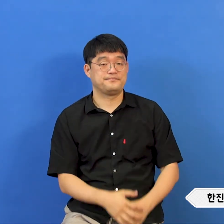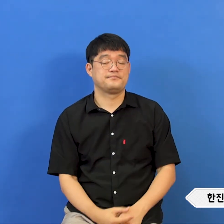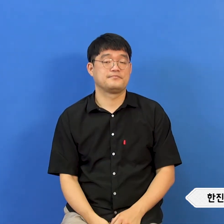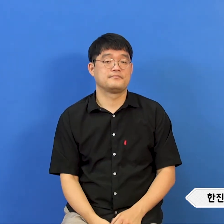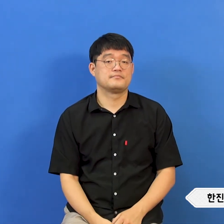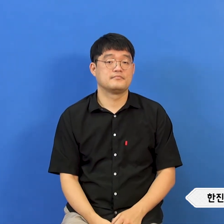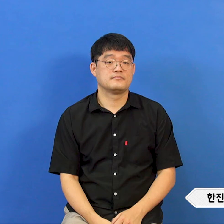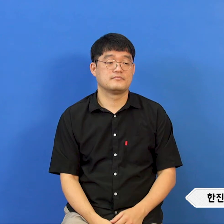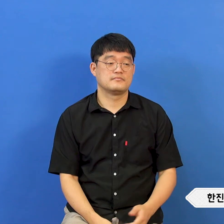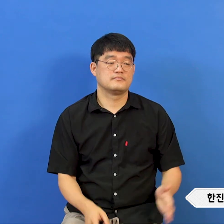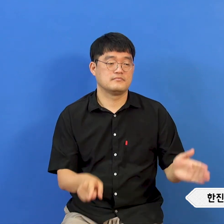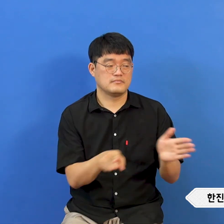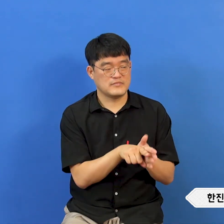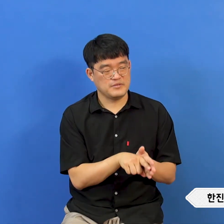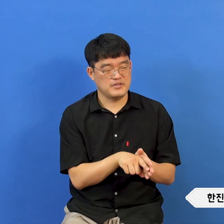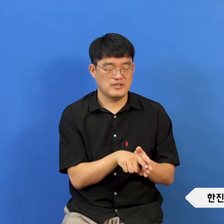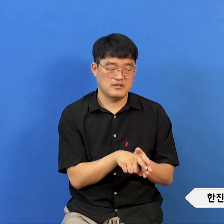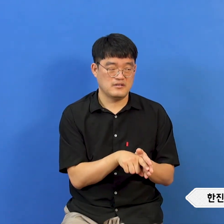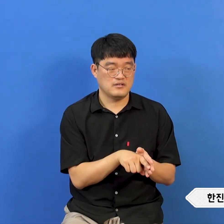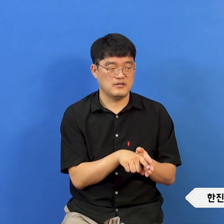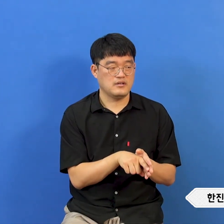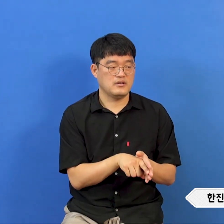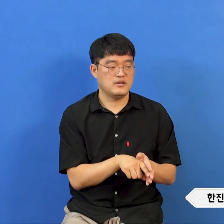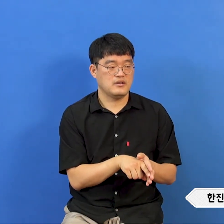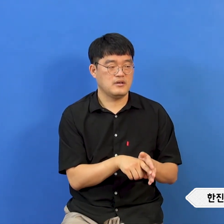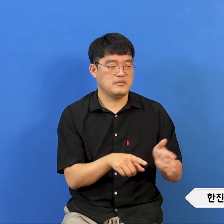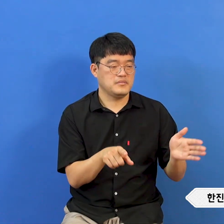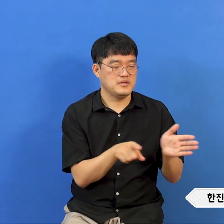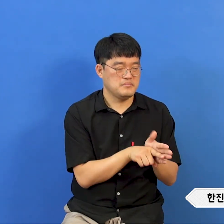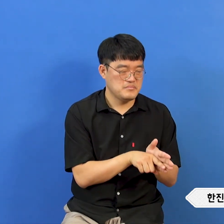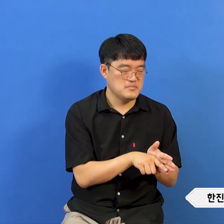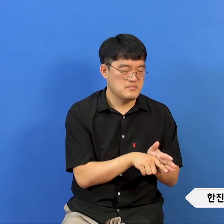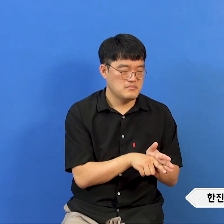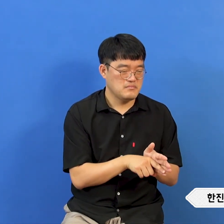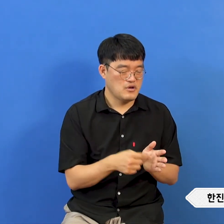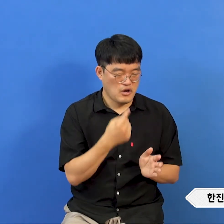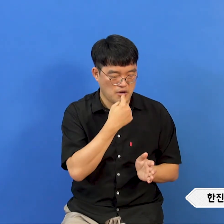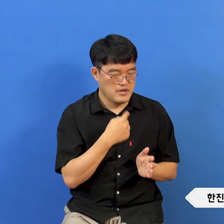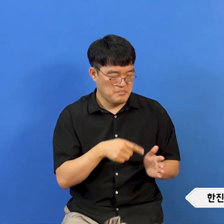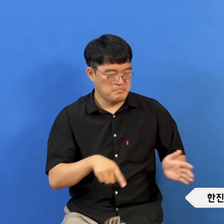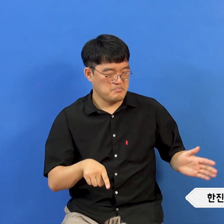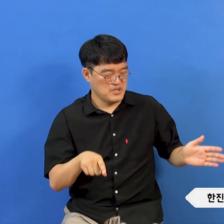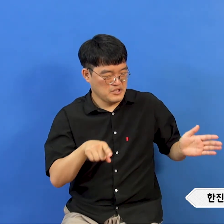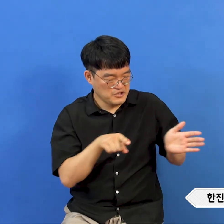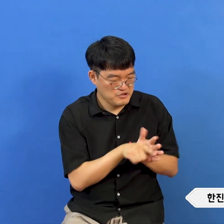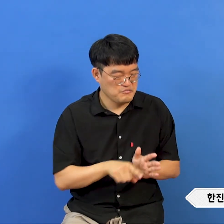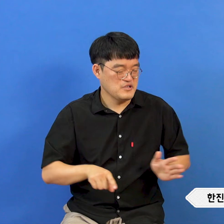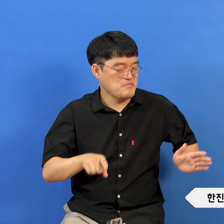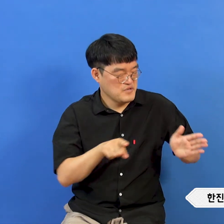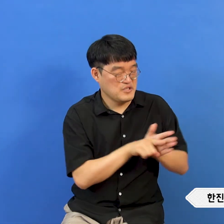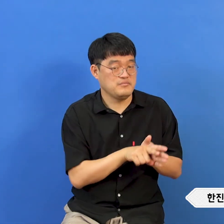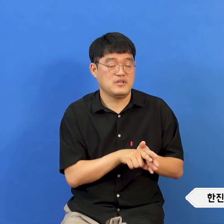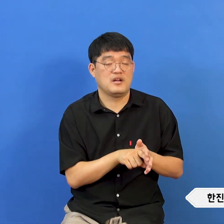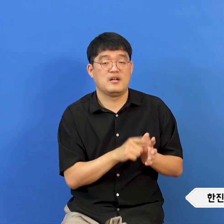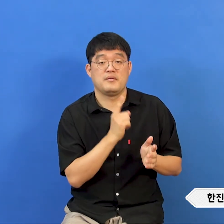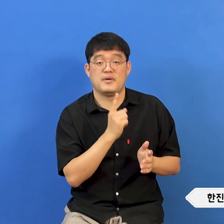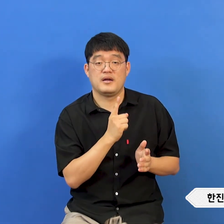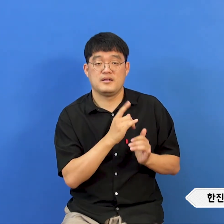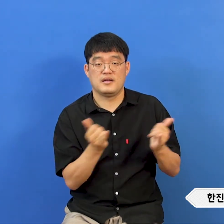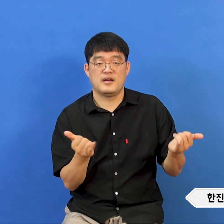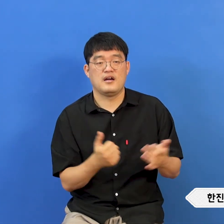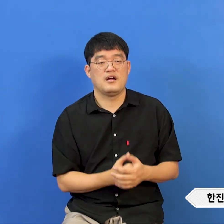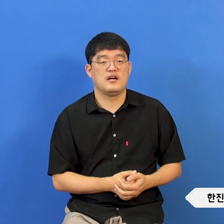믿습니다 하다가 뭐가 좀 시원찮으면 믿습니다 막 갑자기 그때부터 혀가 꼬부라지기 시작합니다. 또